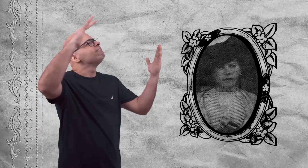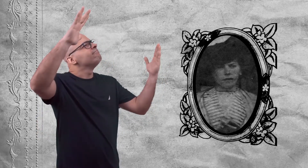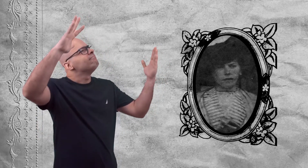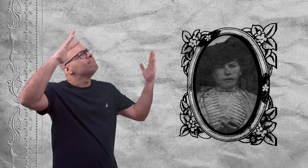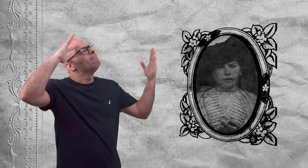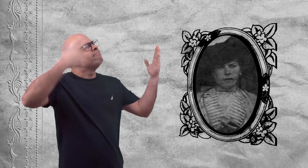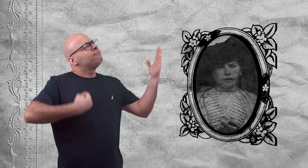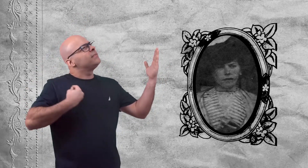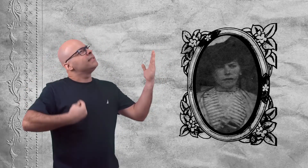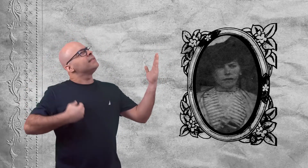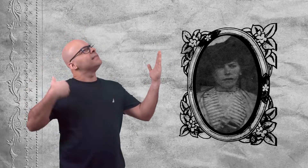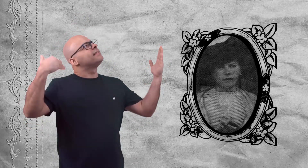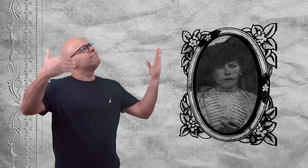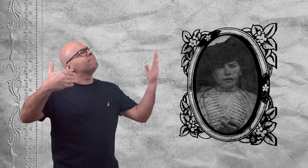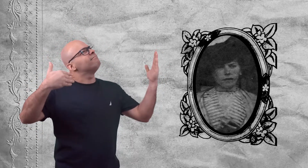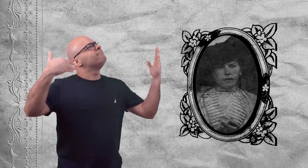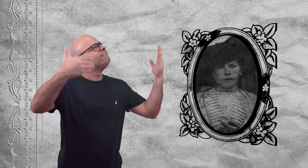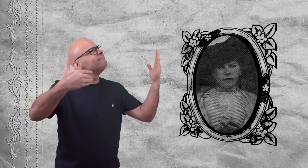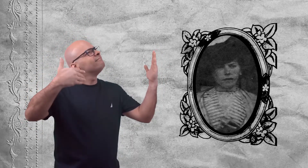pensando e lembrando de toda a sua vida.